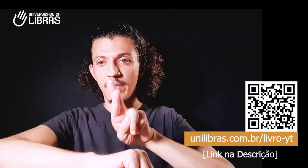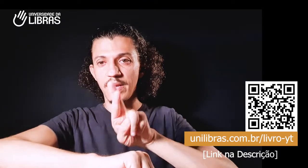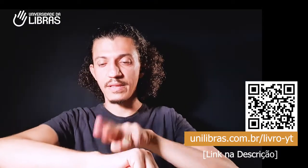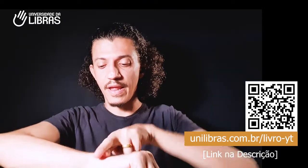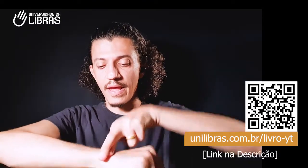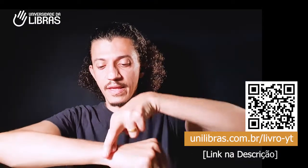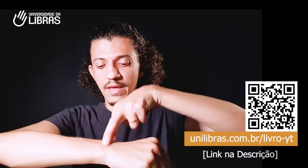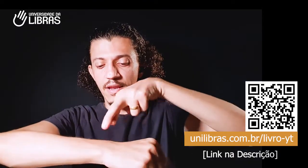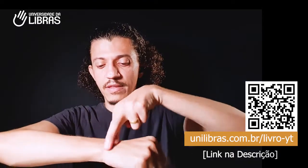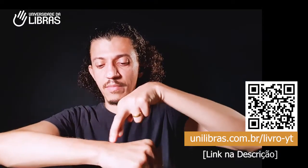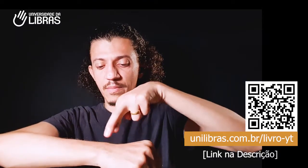ó